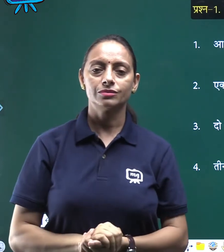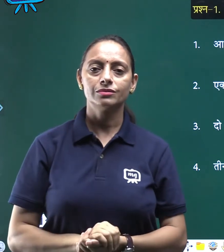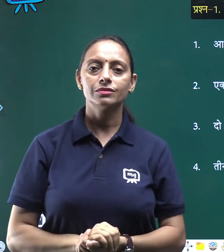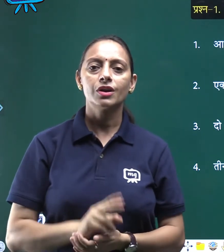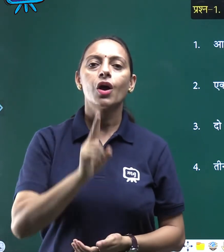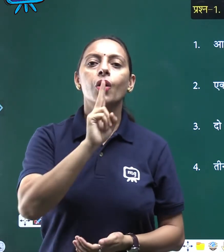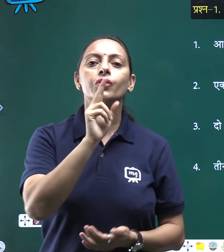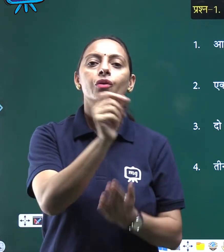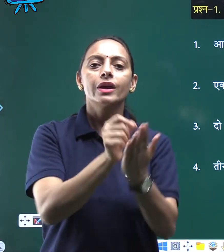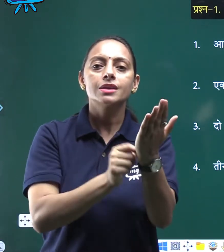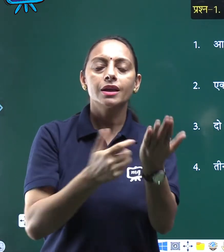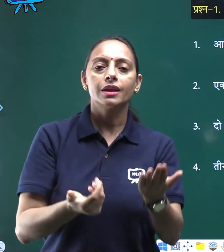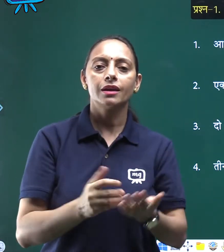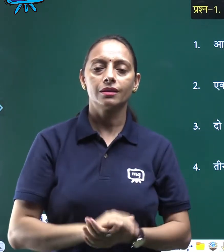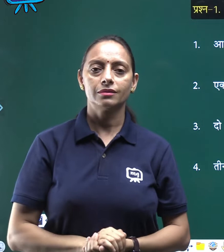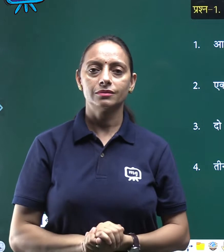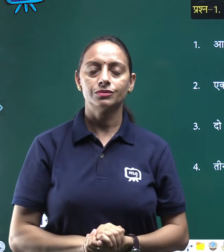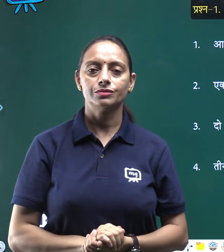उसको हम कैसे लिखते हैं?